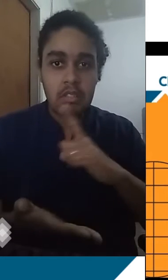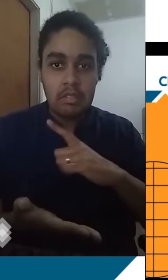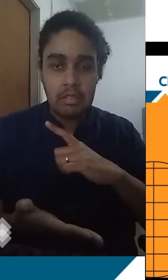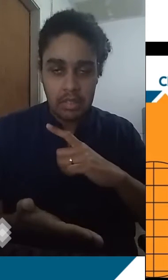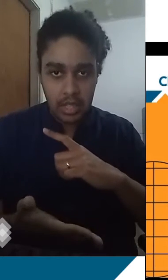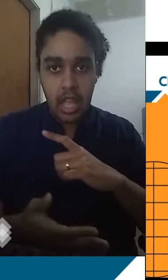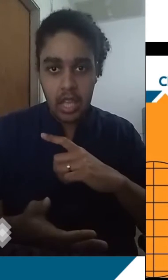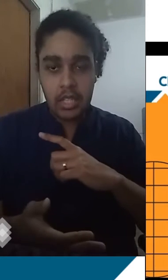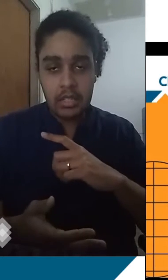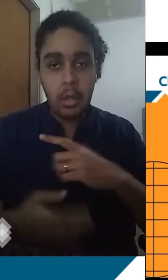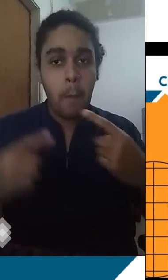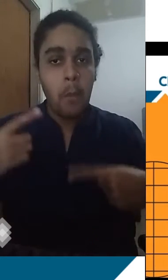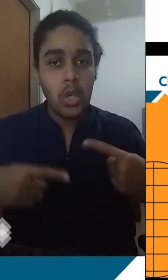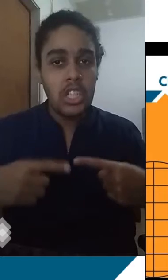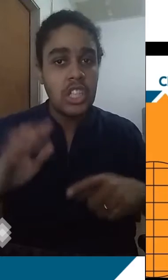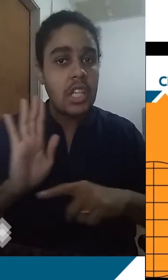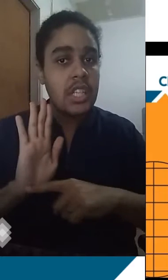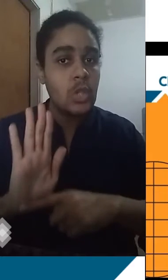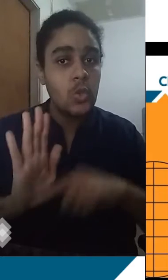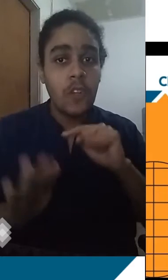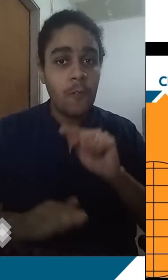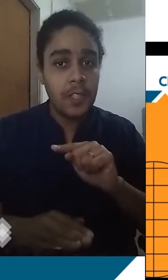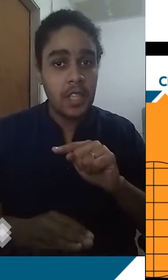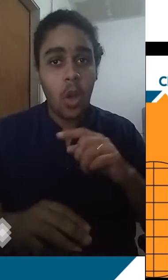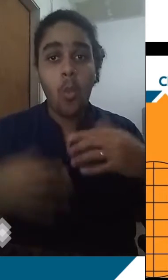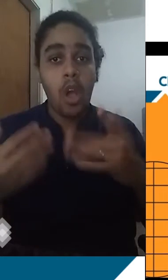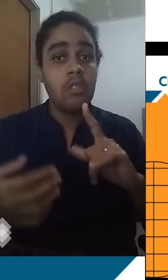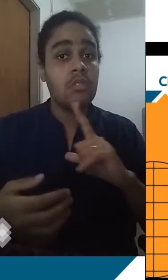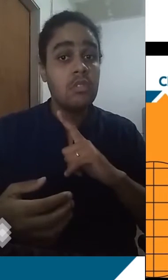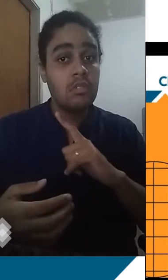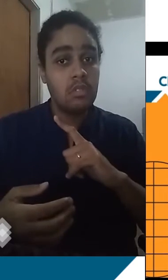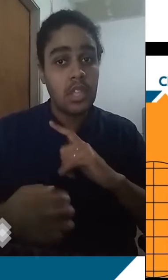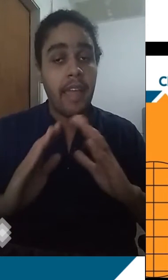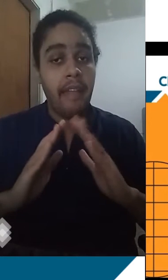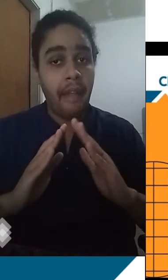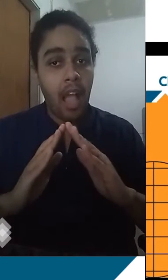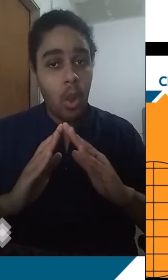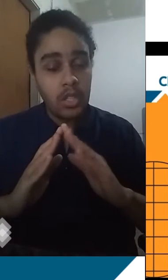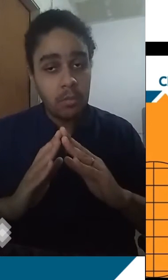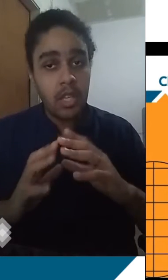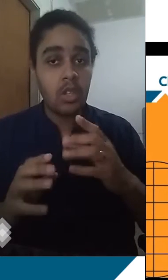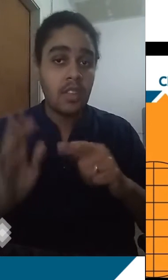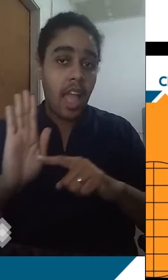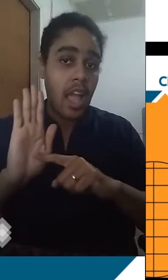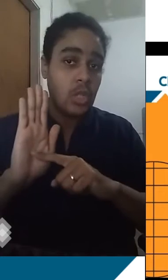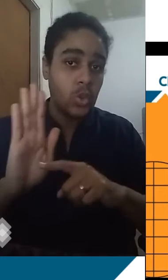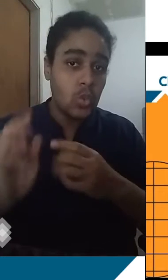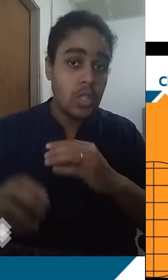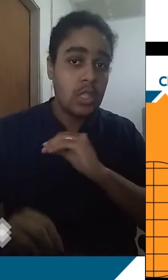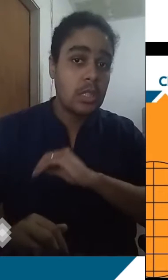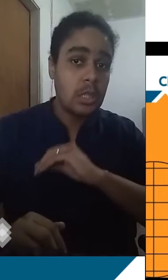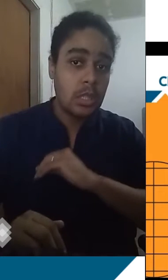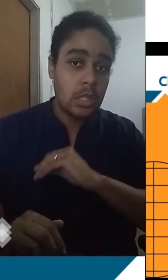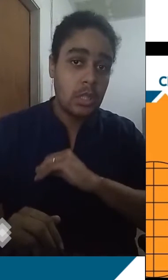universidades oferecem políticas estudantis que podem te ajudar nesse processo, ou seja, quais que tem alojamento, ou tem auxílio moradia, ou